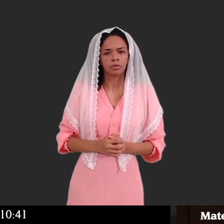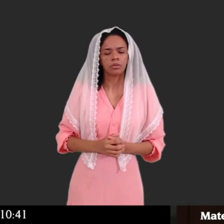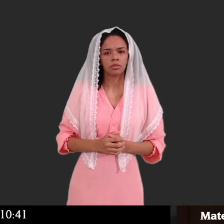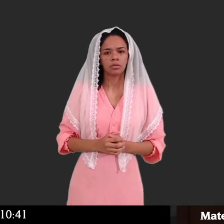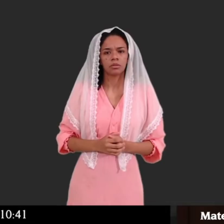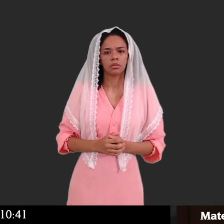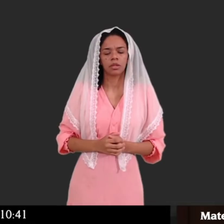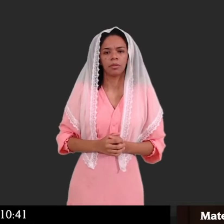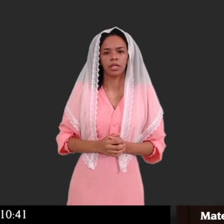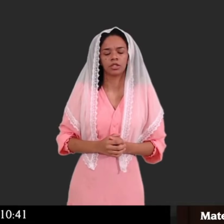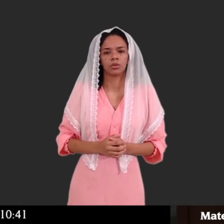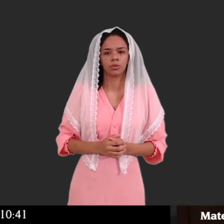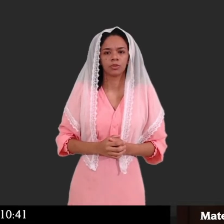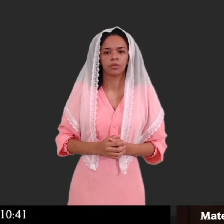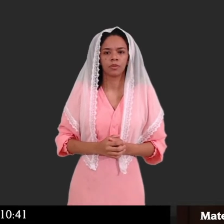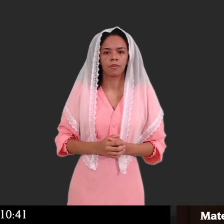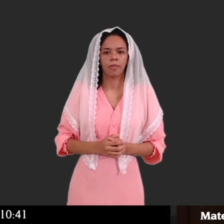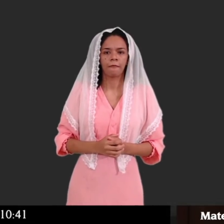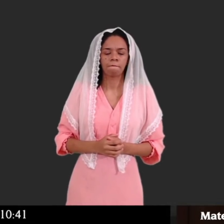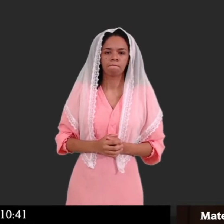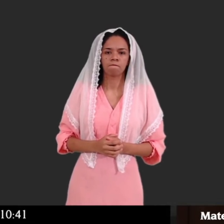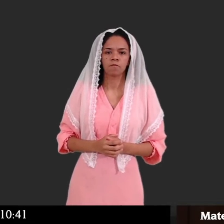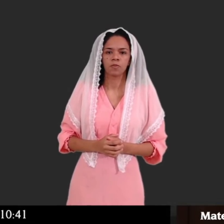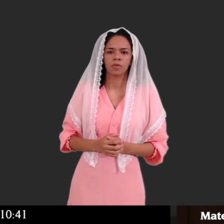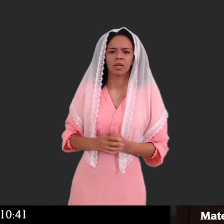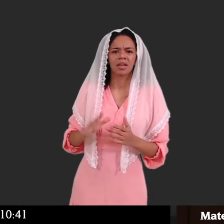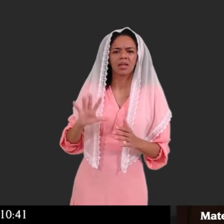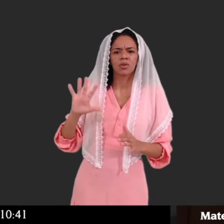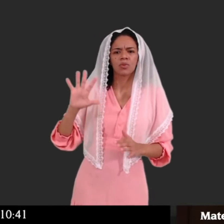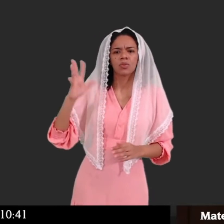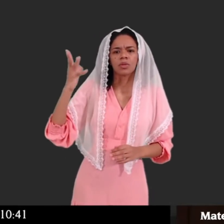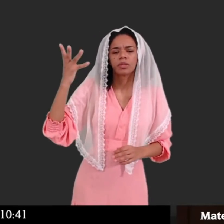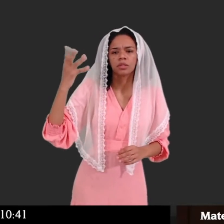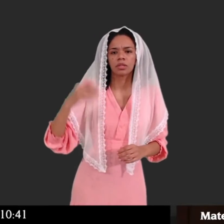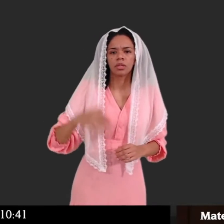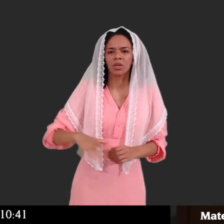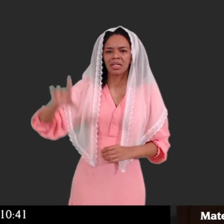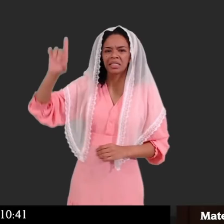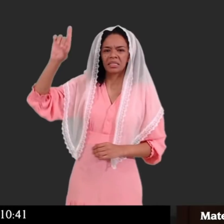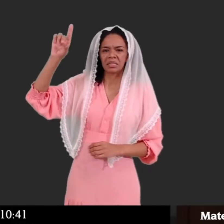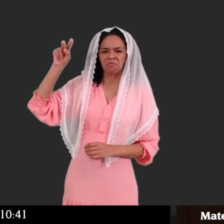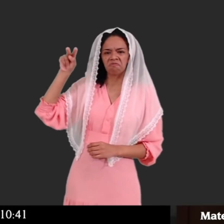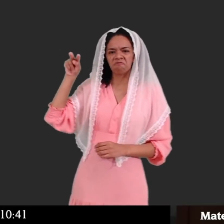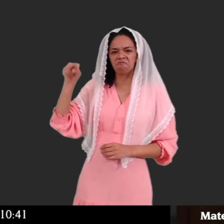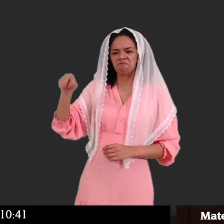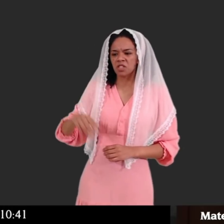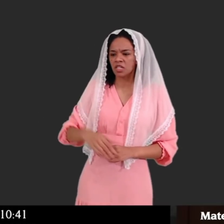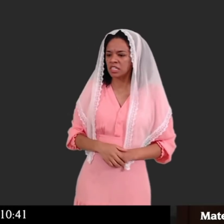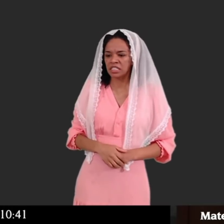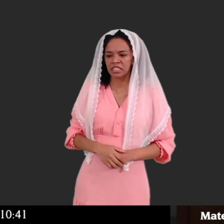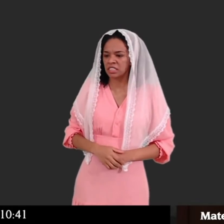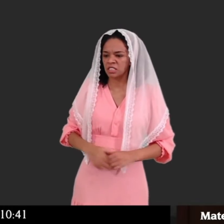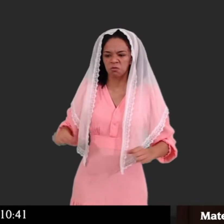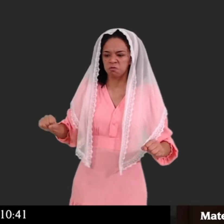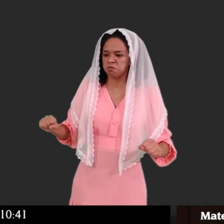tão contaminado, os extremos. E Deus então se irou, ele se